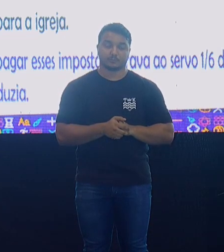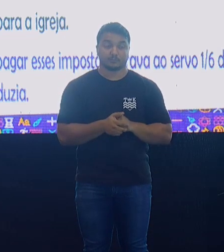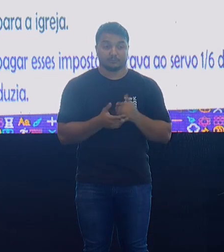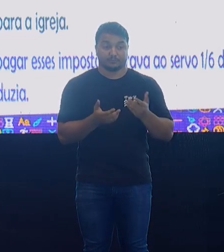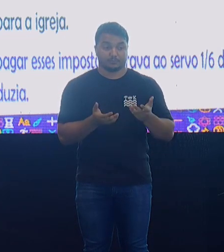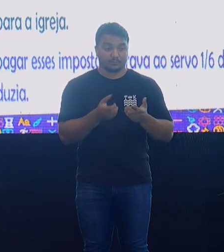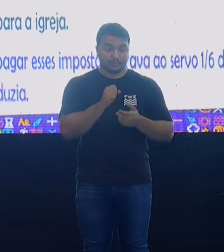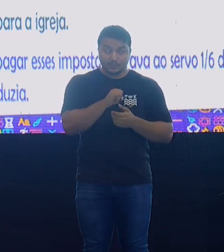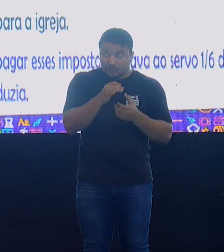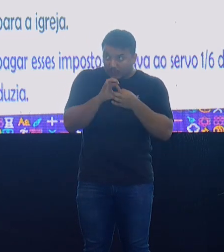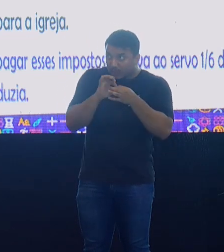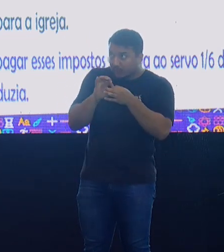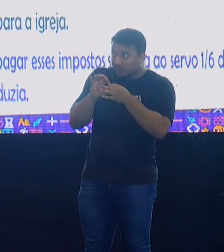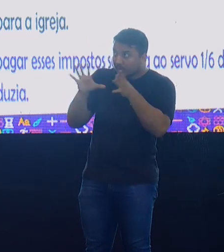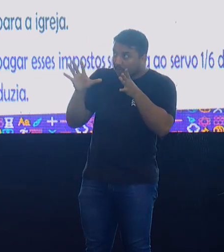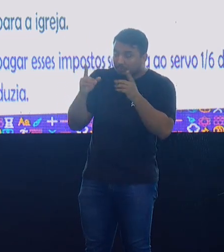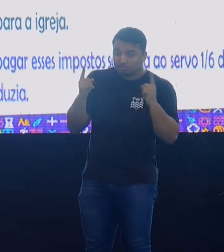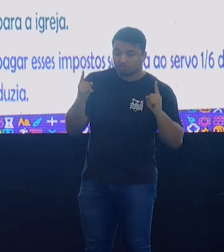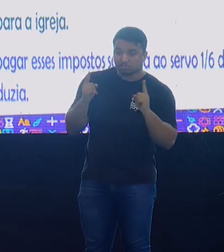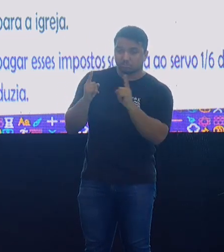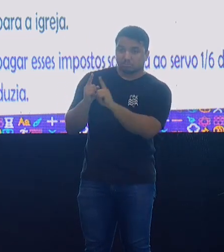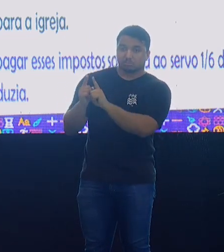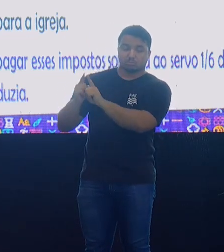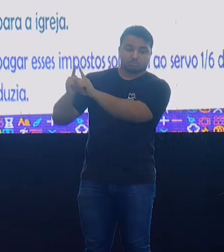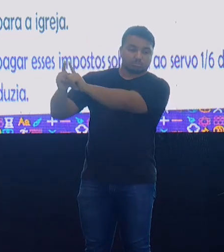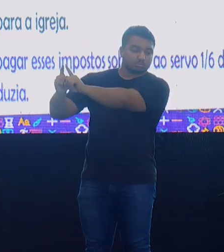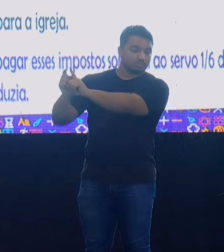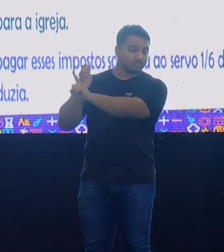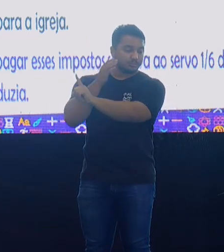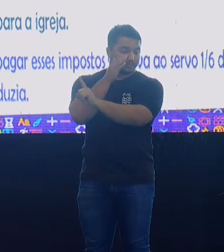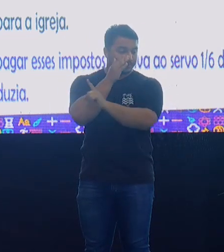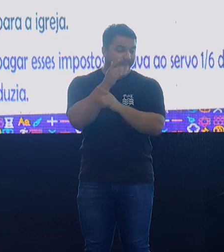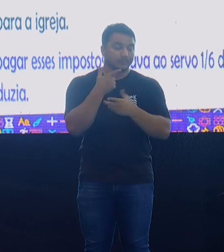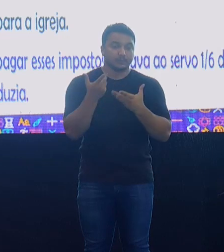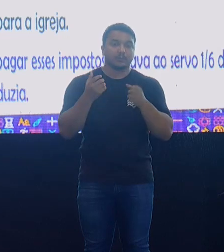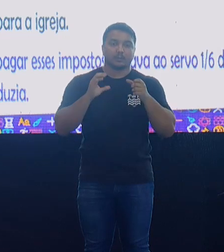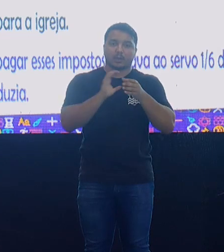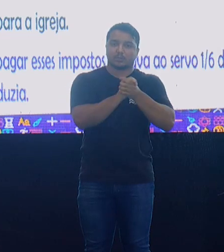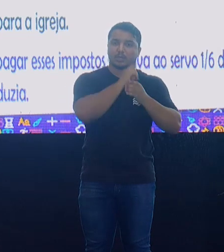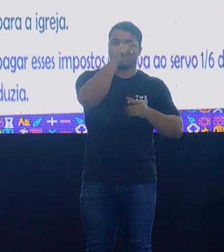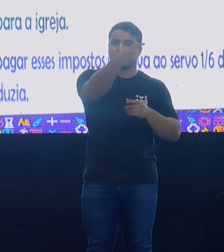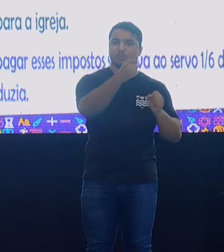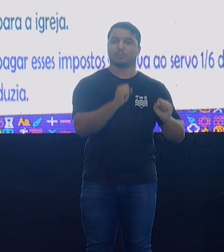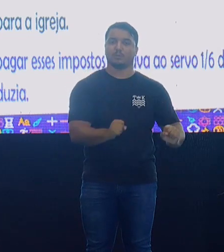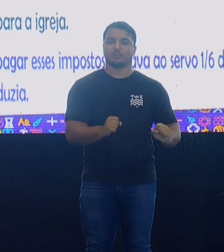Se ele cedesse a primeira noite, ele podia casar.